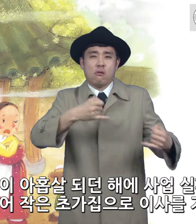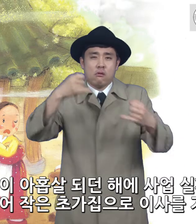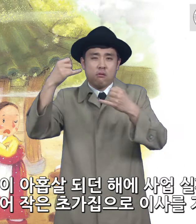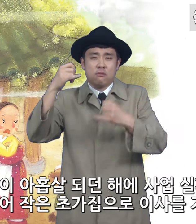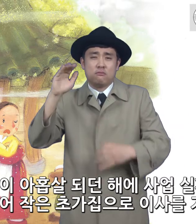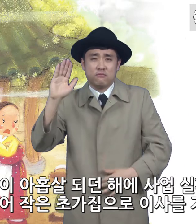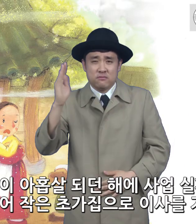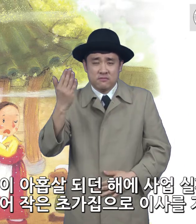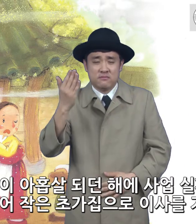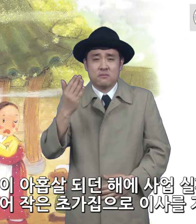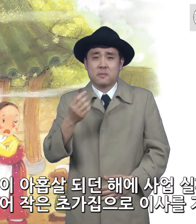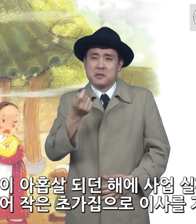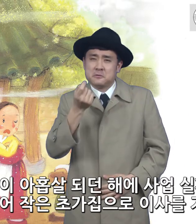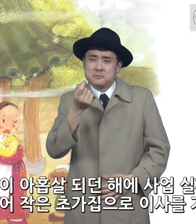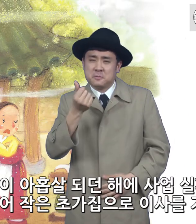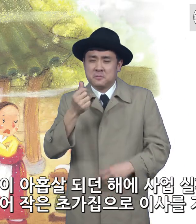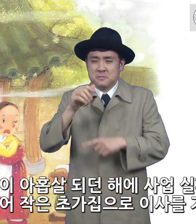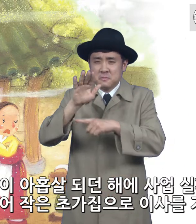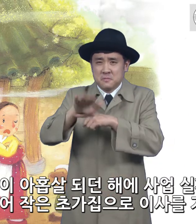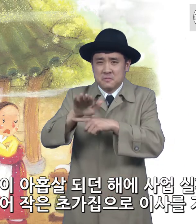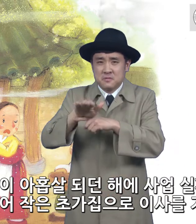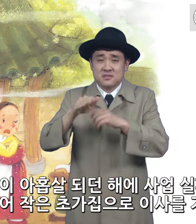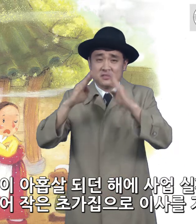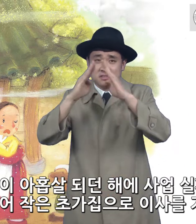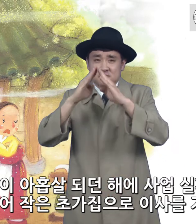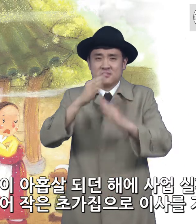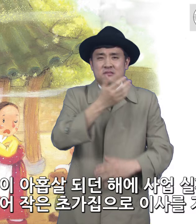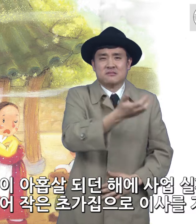되어 작은 초가집으로 이사를 가야만 했어요.